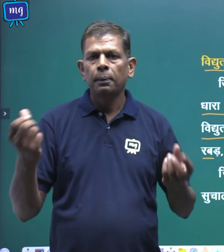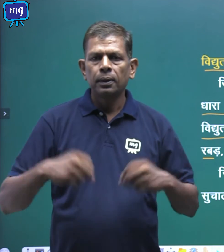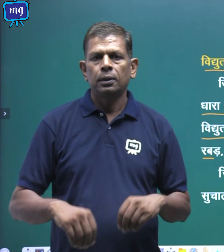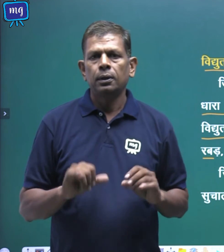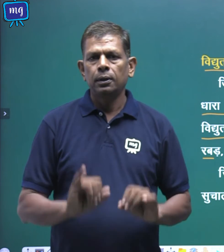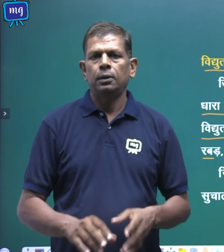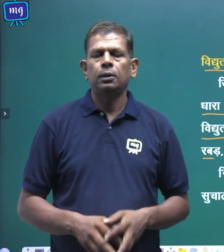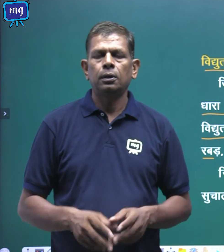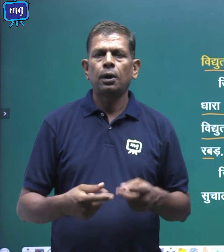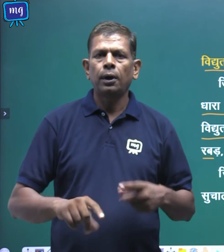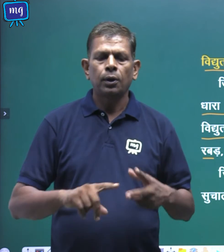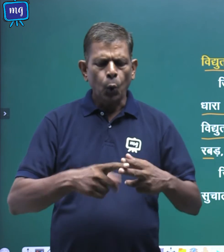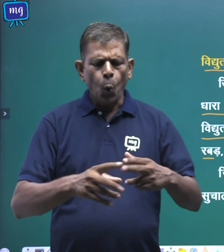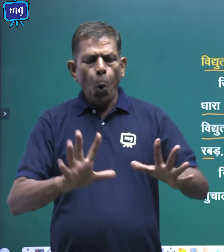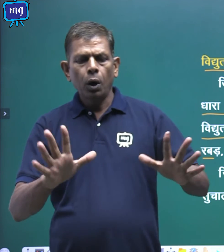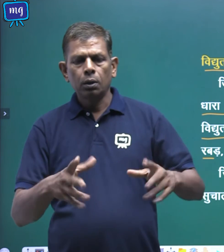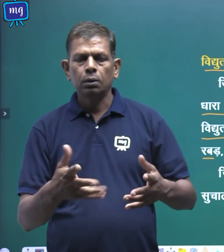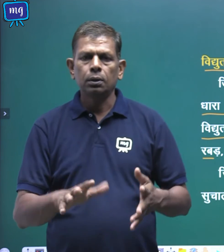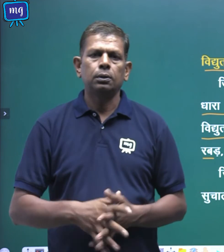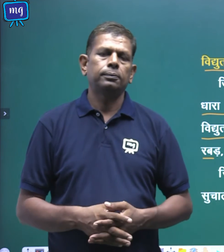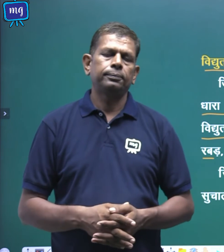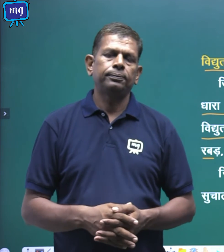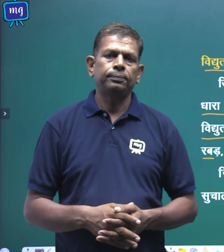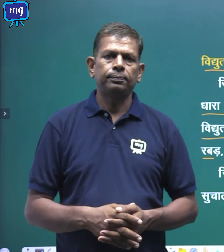ताकि करंट ना लगे।